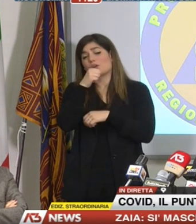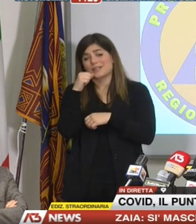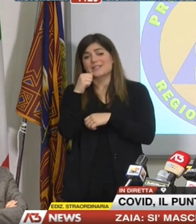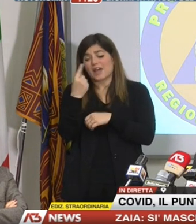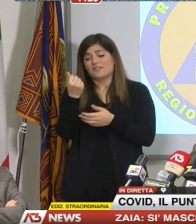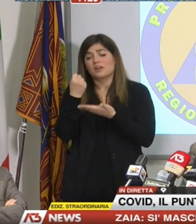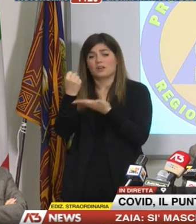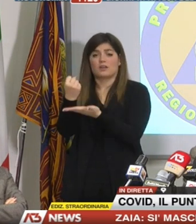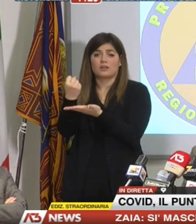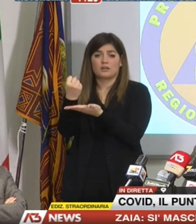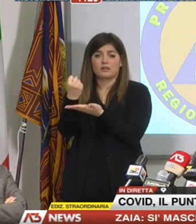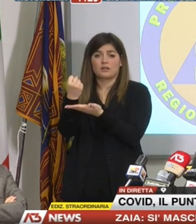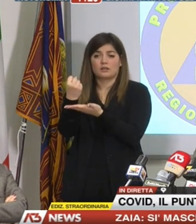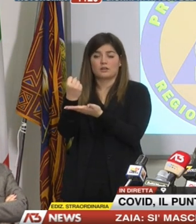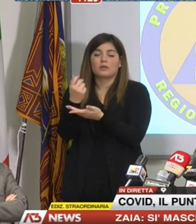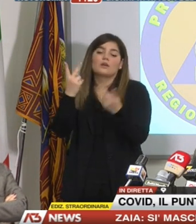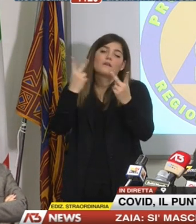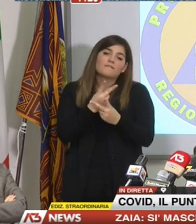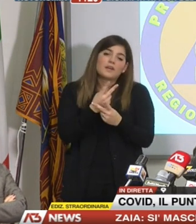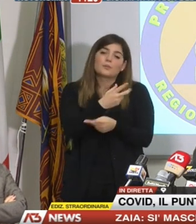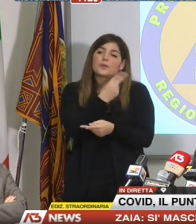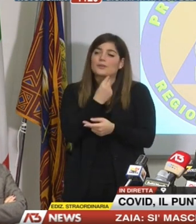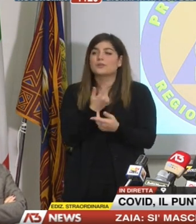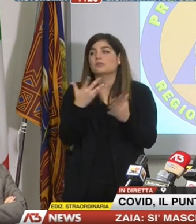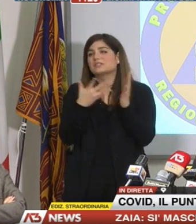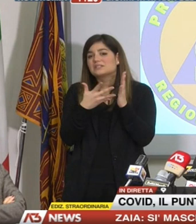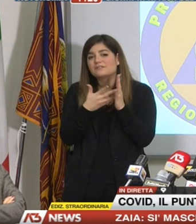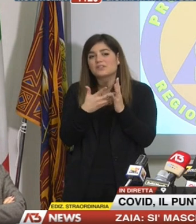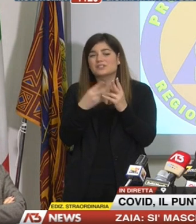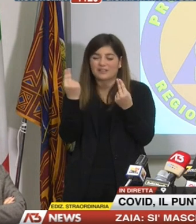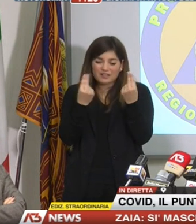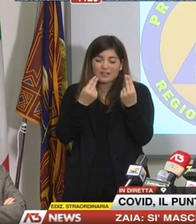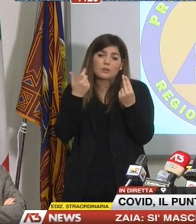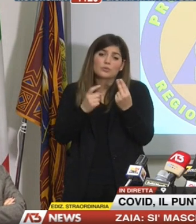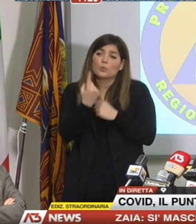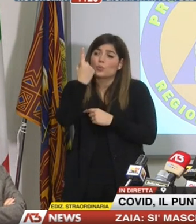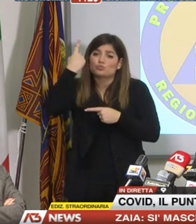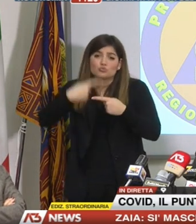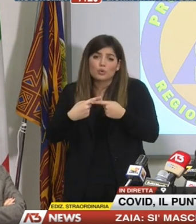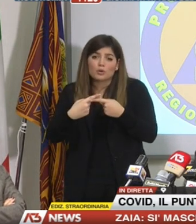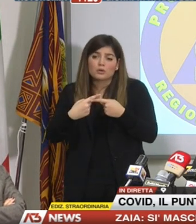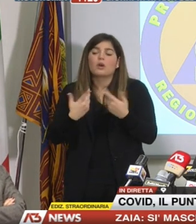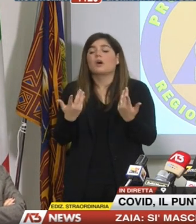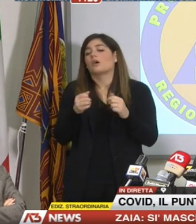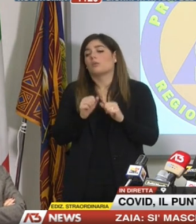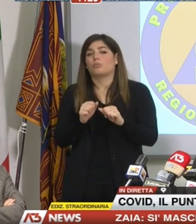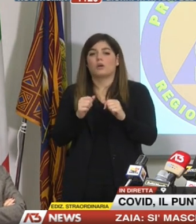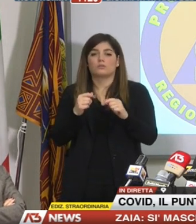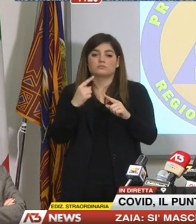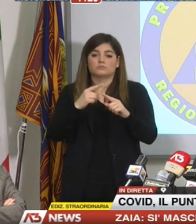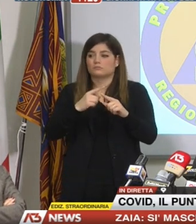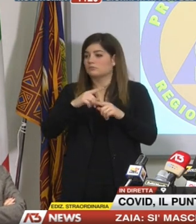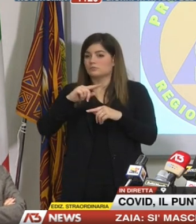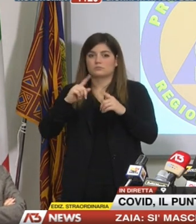sai, difficile poi calcolarlo perché un giorno, vabbè, farete quello che fate per tutti, lo dividerete per 30 e lo moltiplicate per